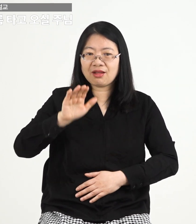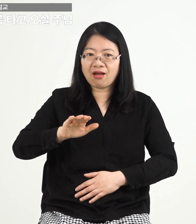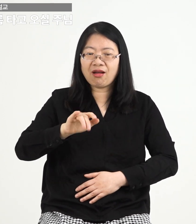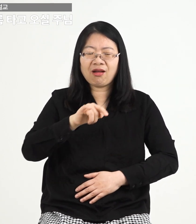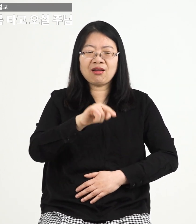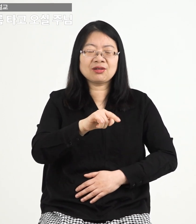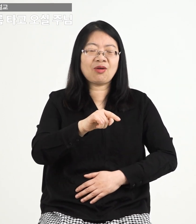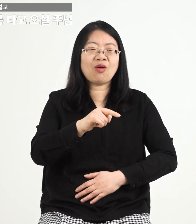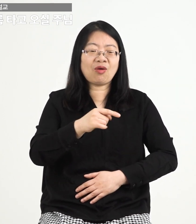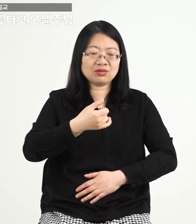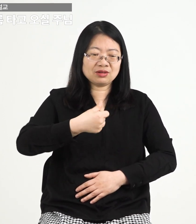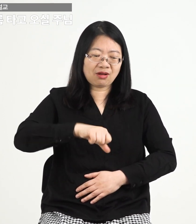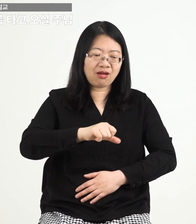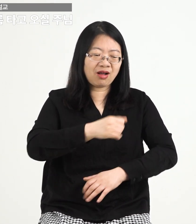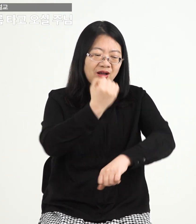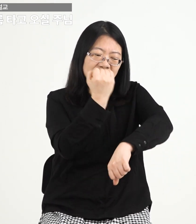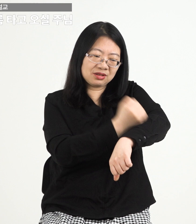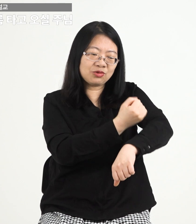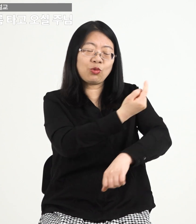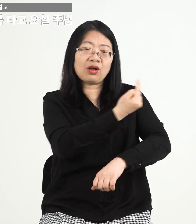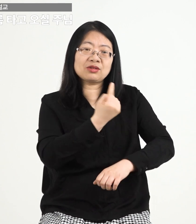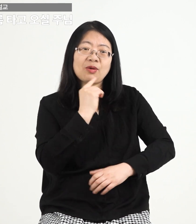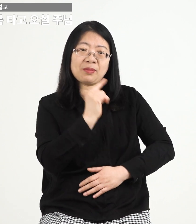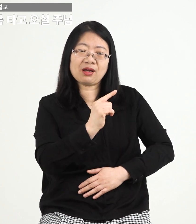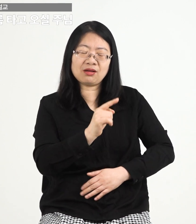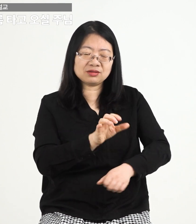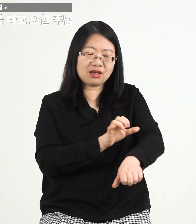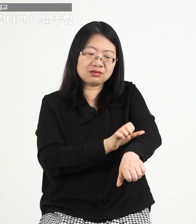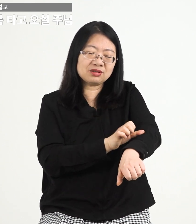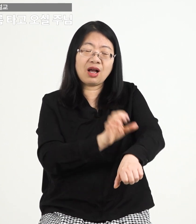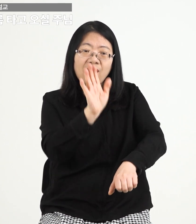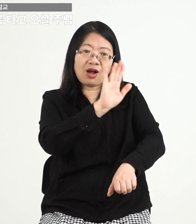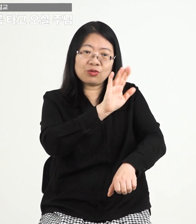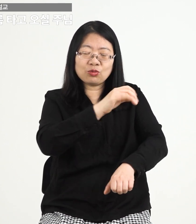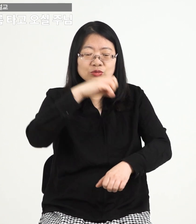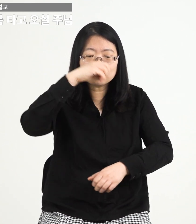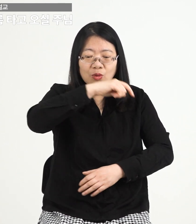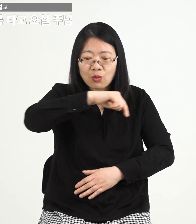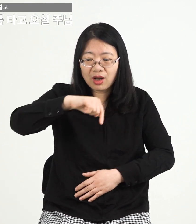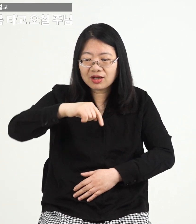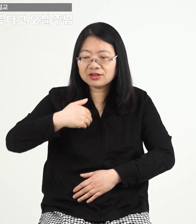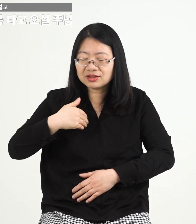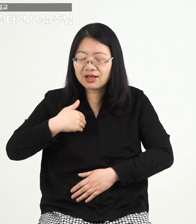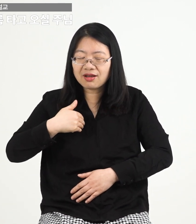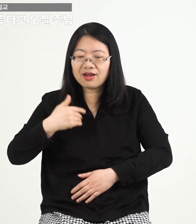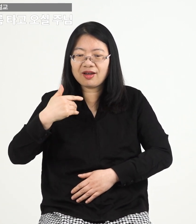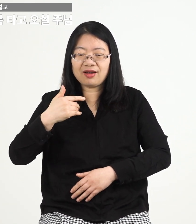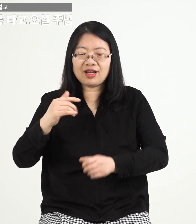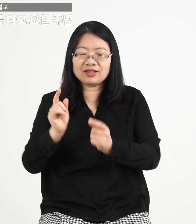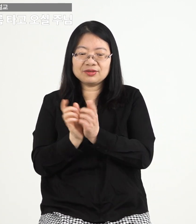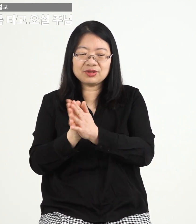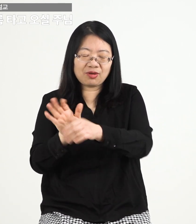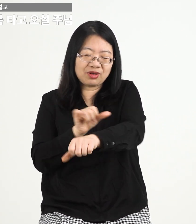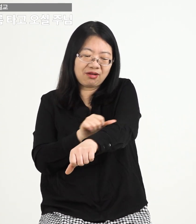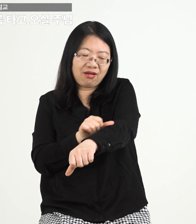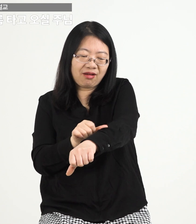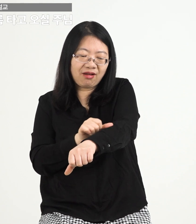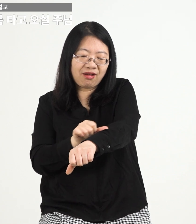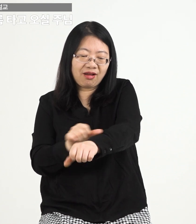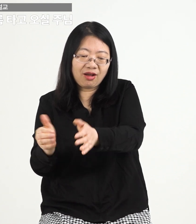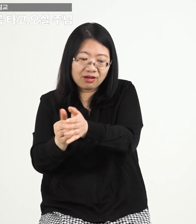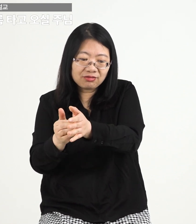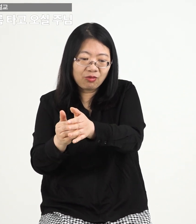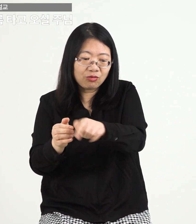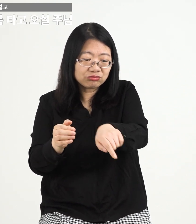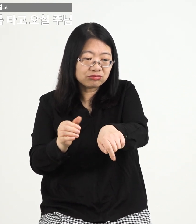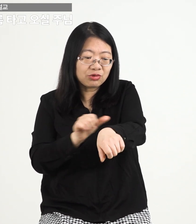이렇게 갖고 온 거예요. 그래서 제가 이렇게 문대게 봤어요. 근데 지워지더라고요. 지우면 되지. 그 권사님